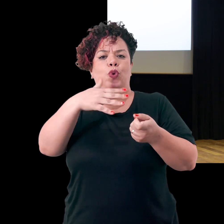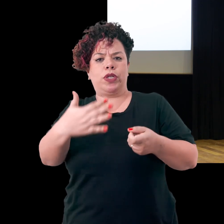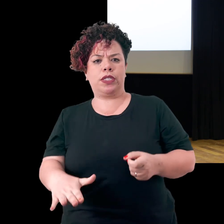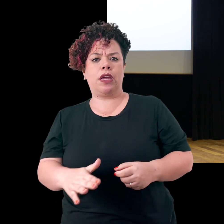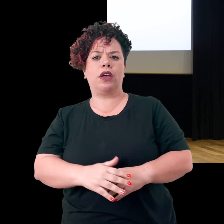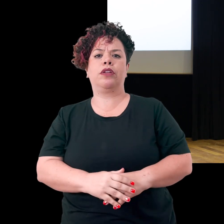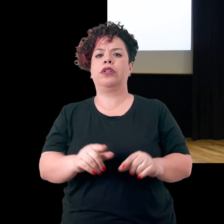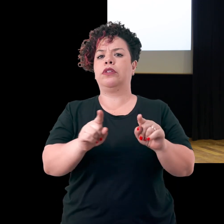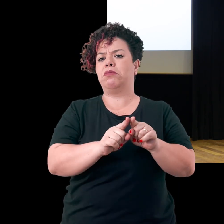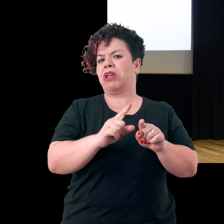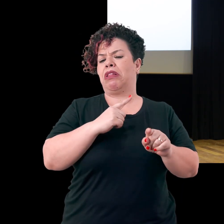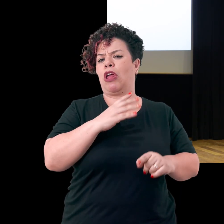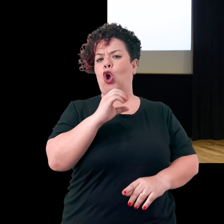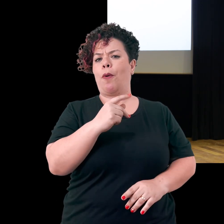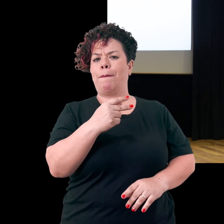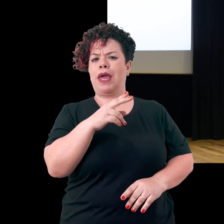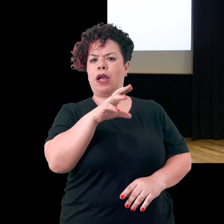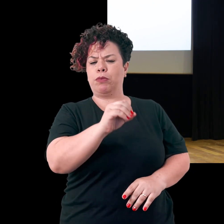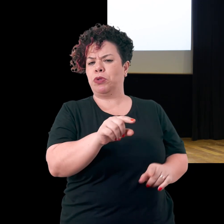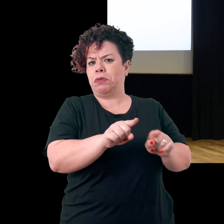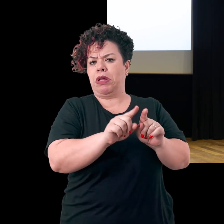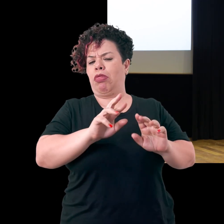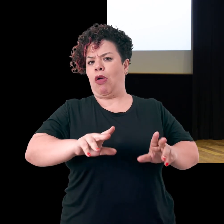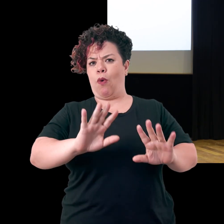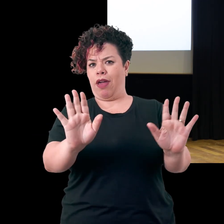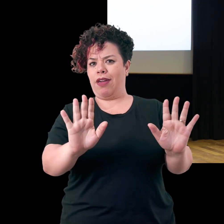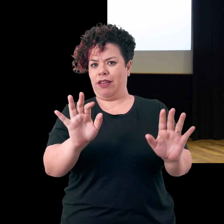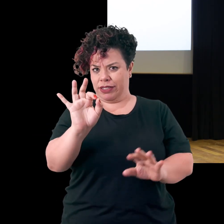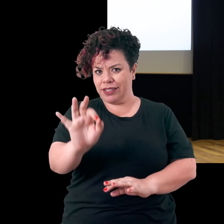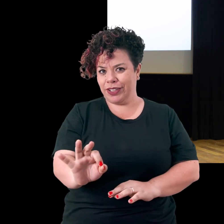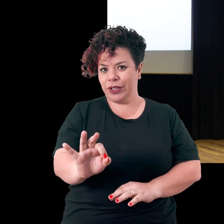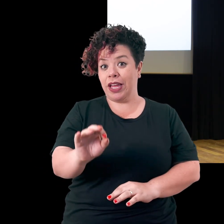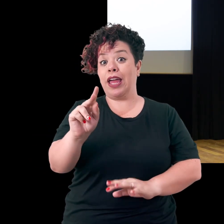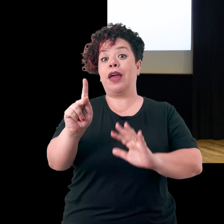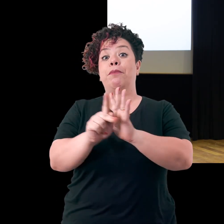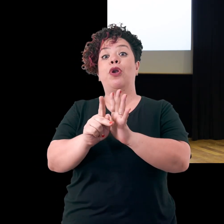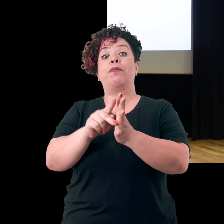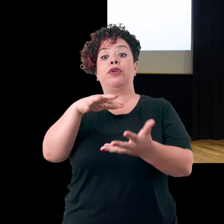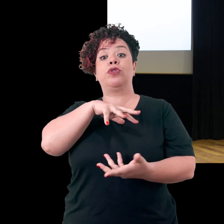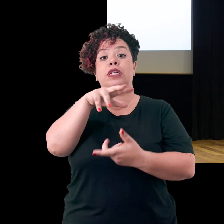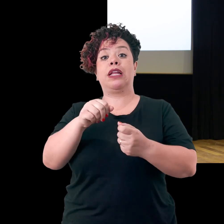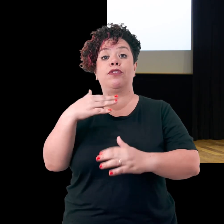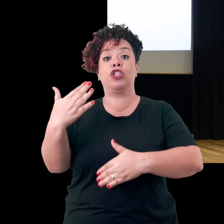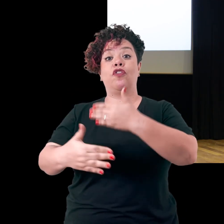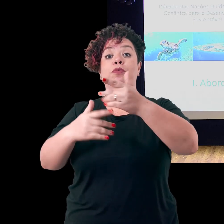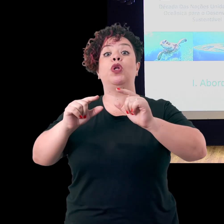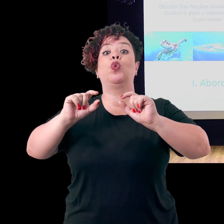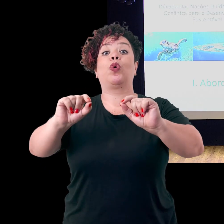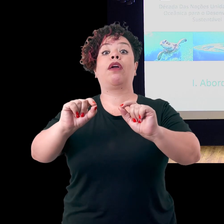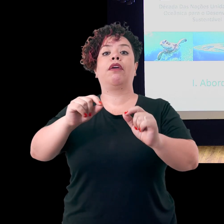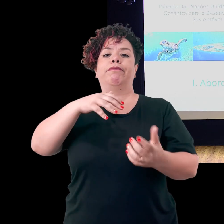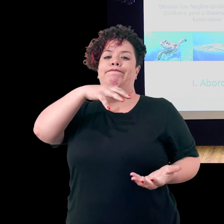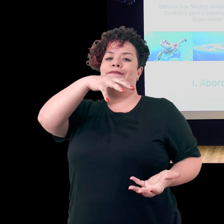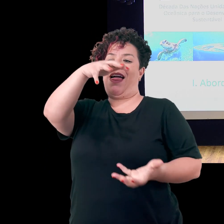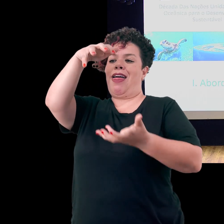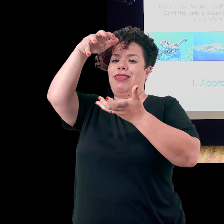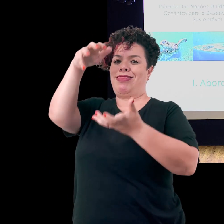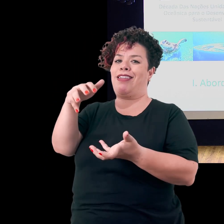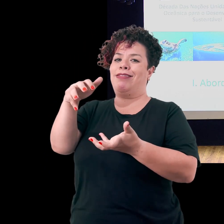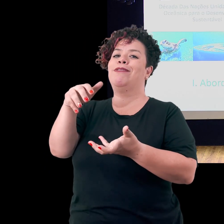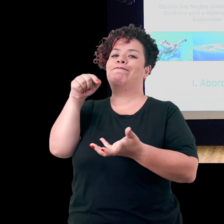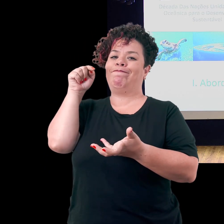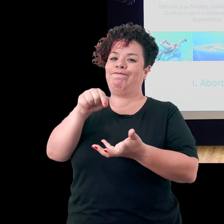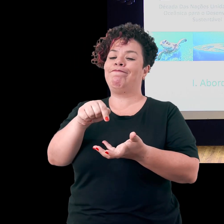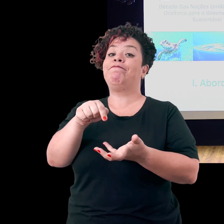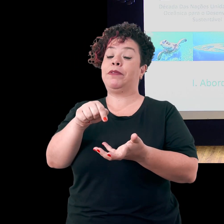desenvolvimento sustentável dos copépodos. Então, não, desenvolvimento sustentável do planeta, né? E